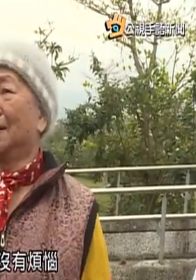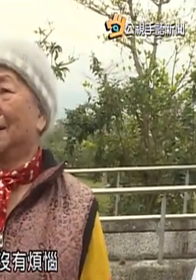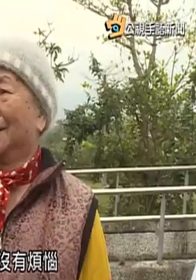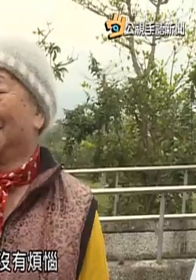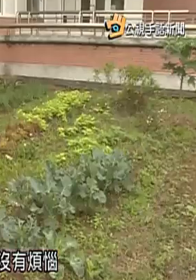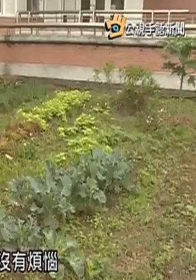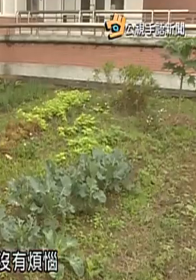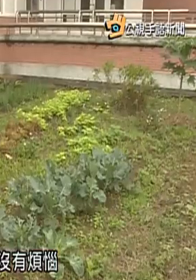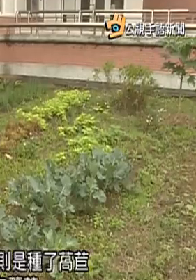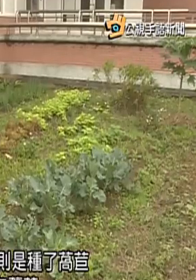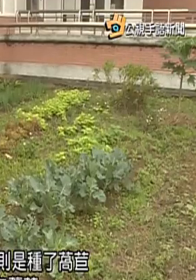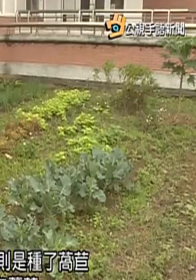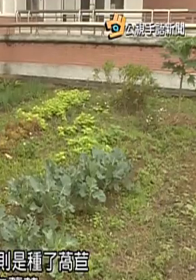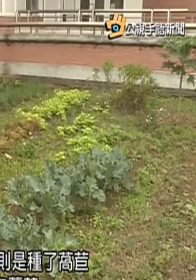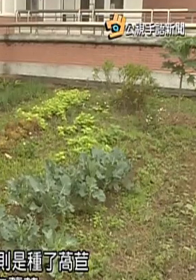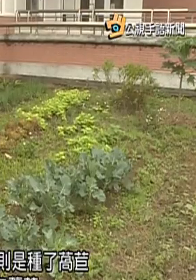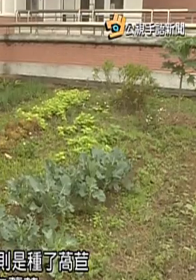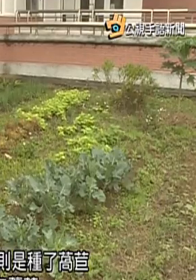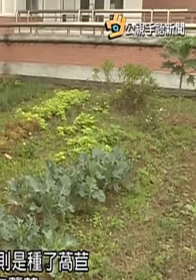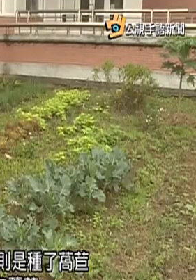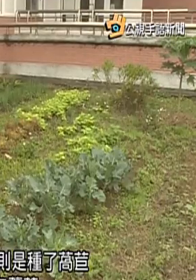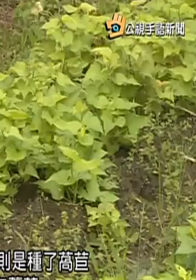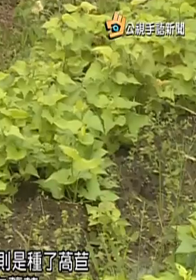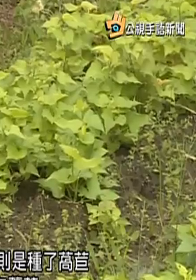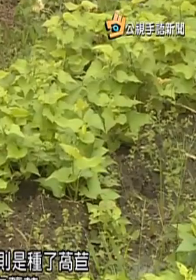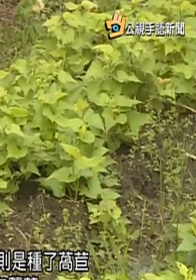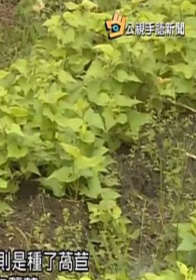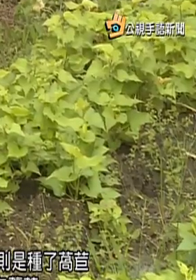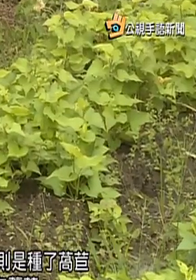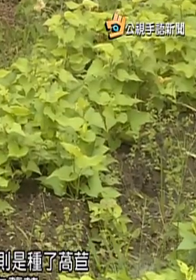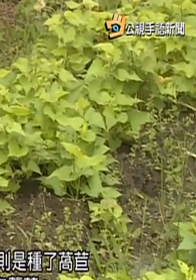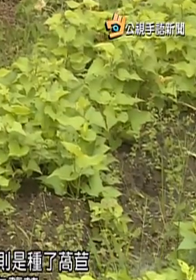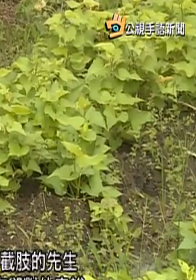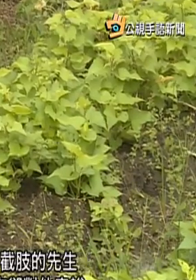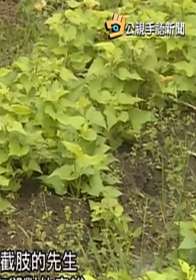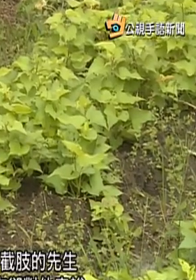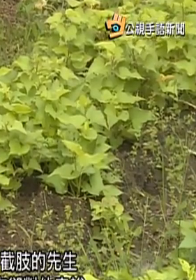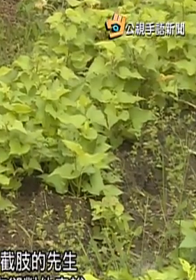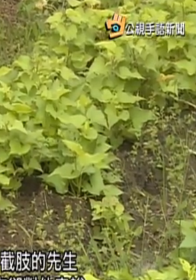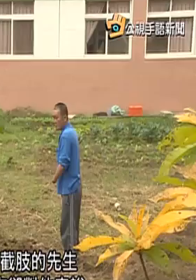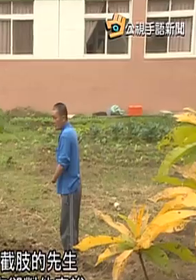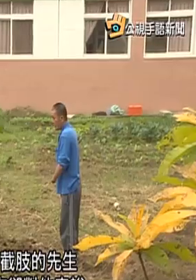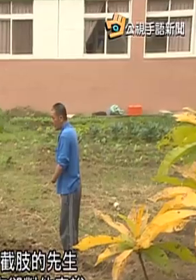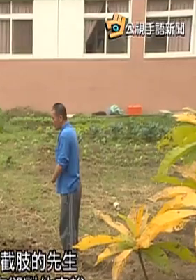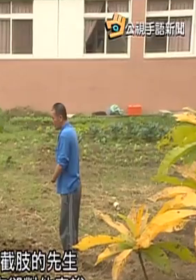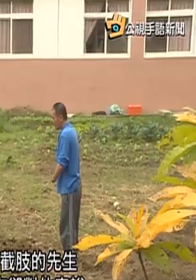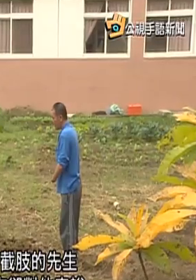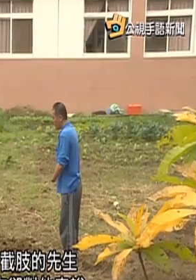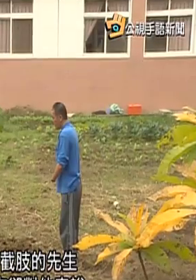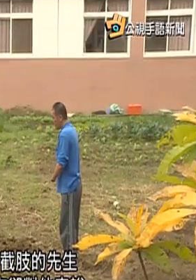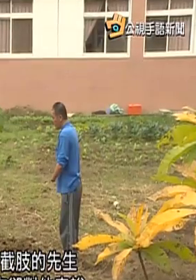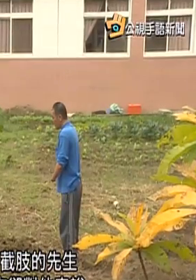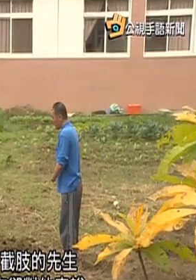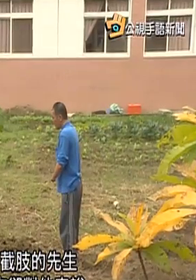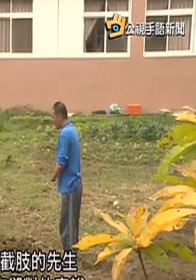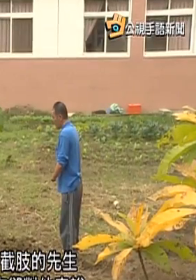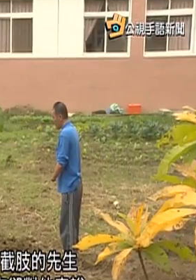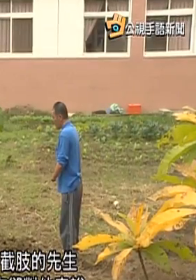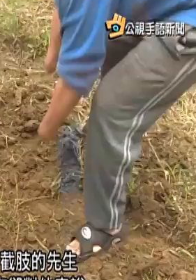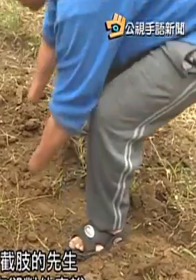恼。 另外一片菜园则是种了莴苣、地瓜，还有芦荟。瞧瞧这位双手截肢的先生，看似辛苦的工作，却对他来说